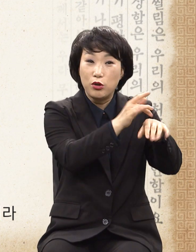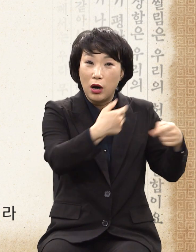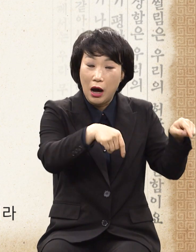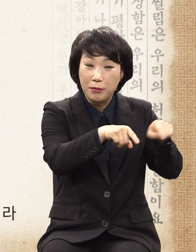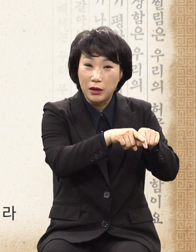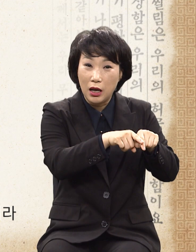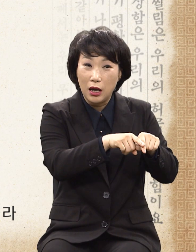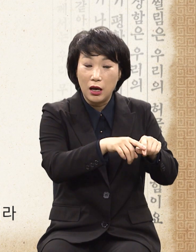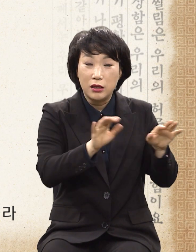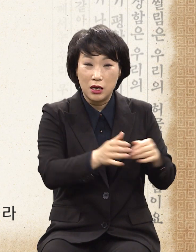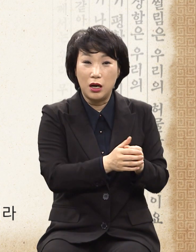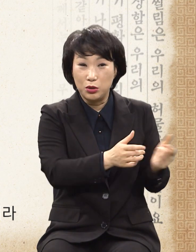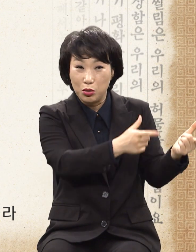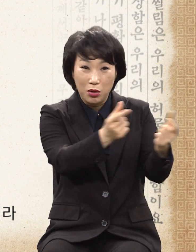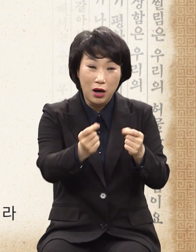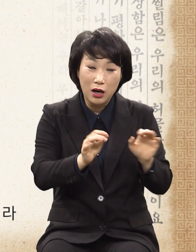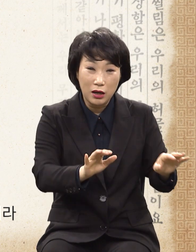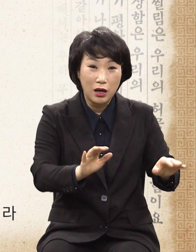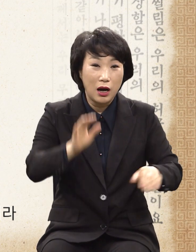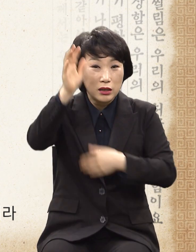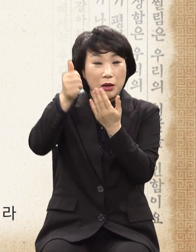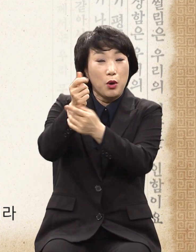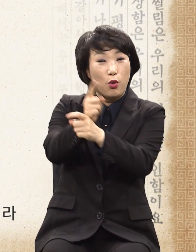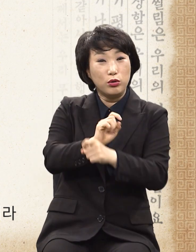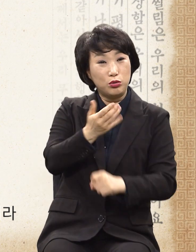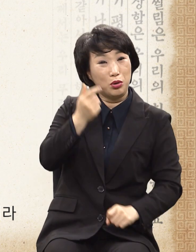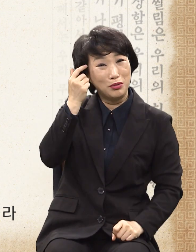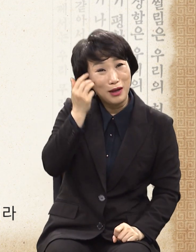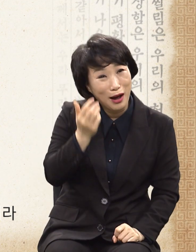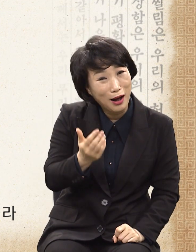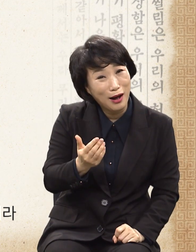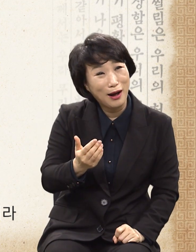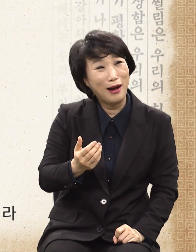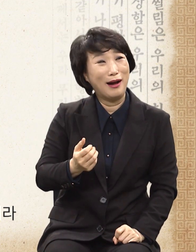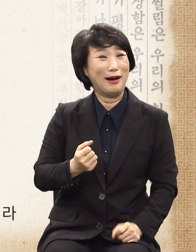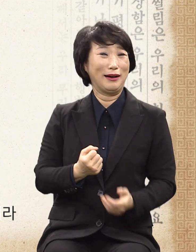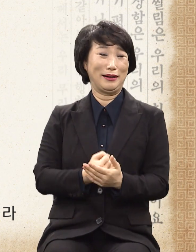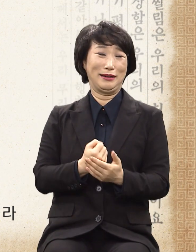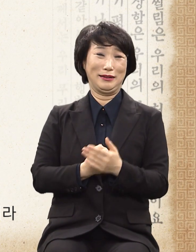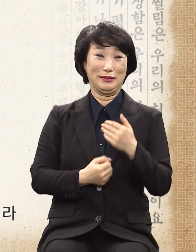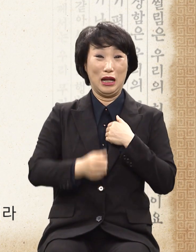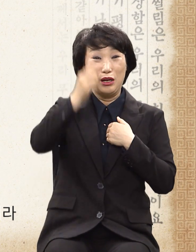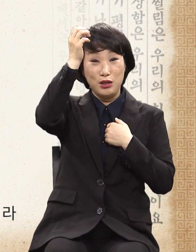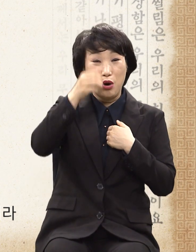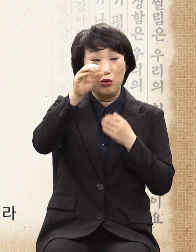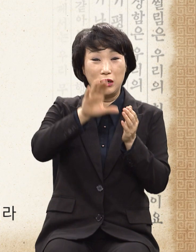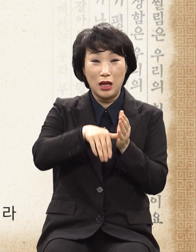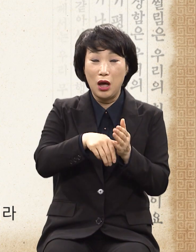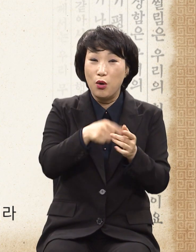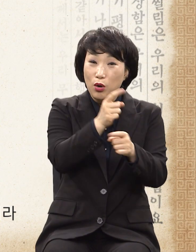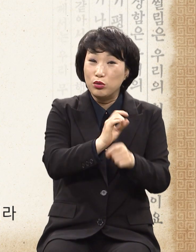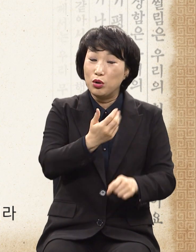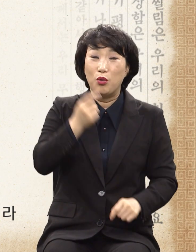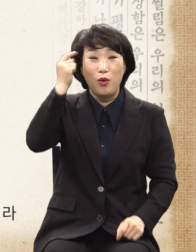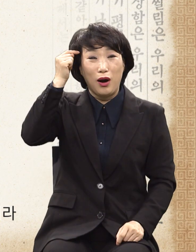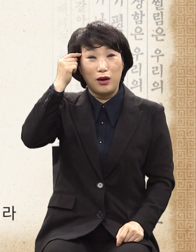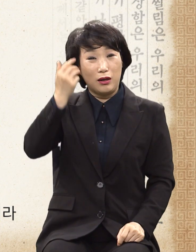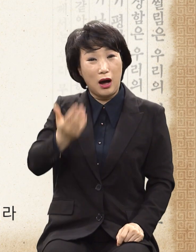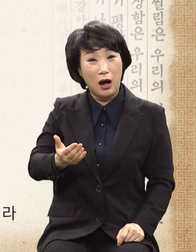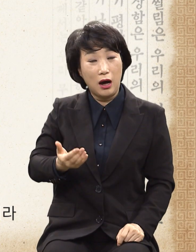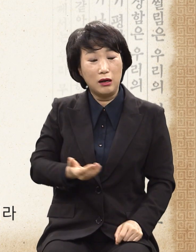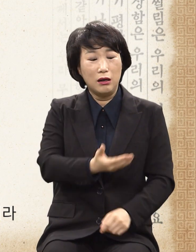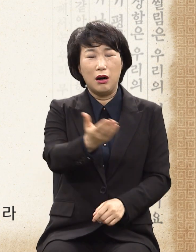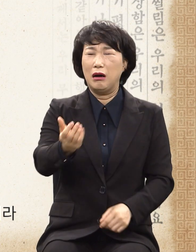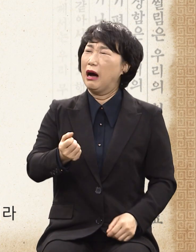더불어 같은 차원에서 하나님의 원수가 되어지고 있고 내 영혼의 원수가 되어지고 있는가?